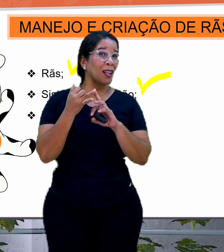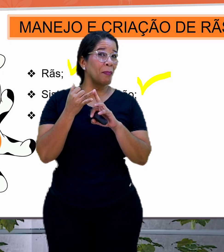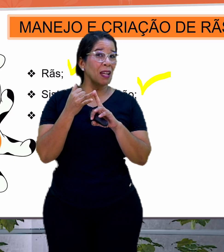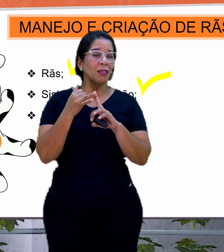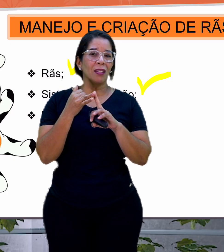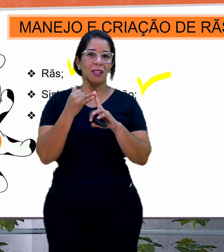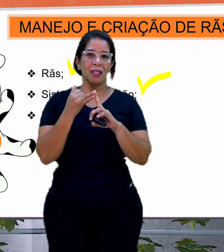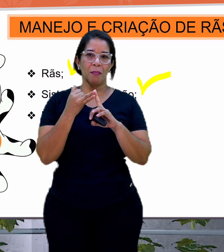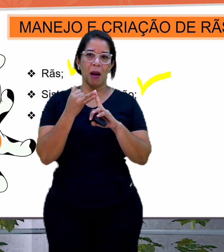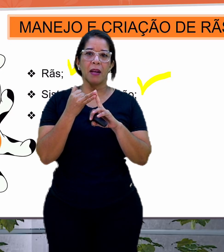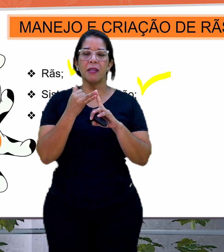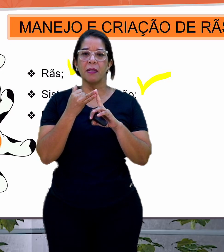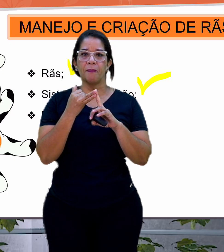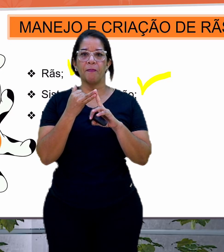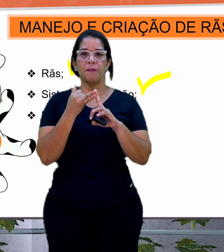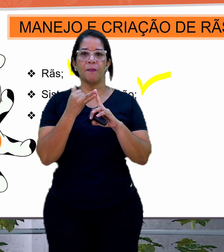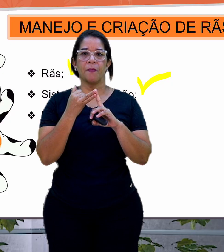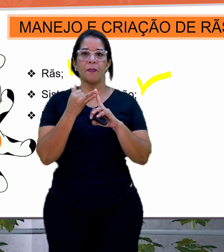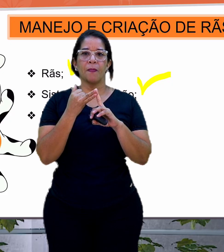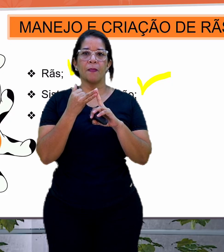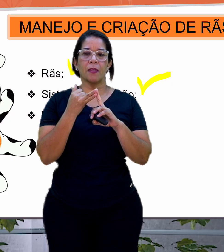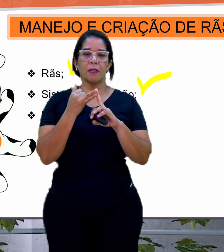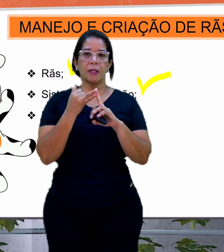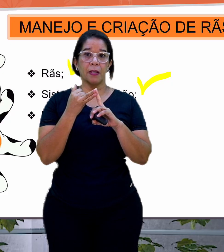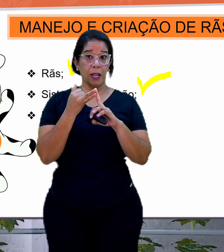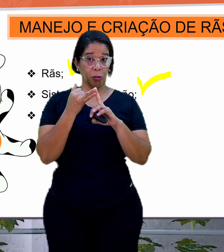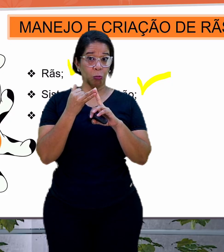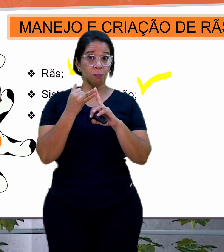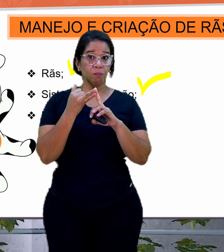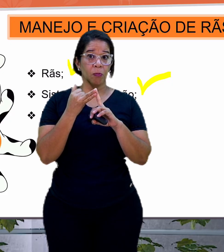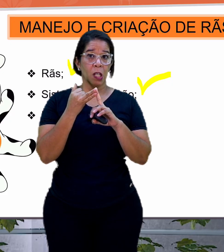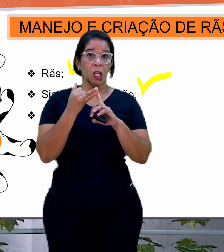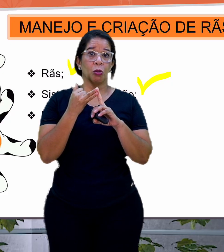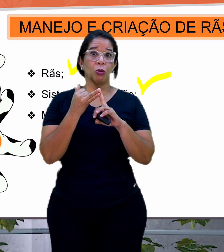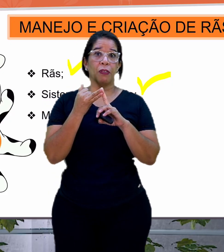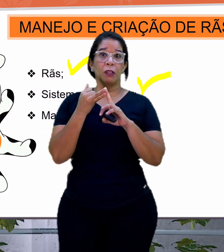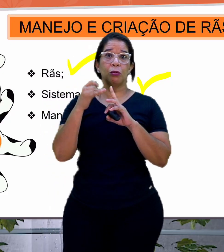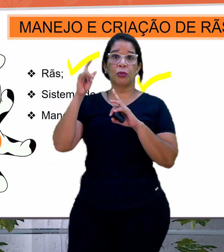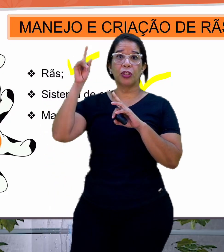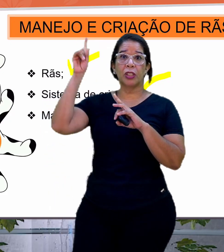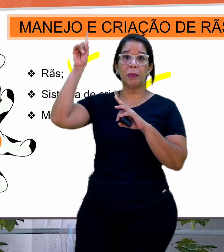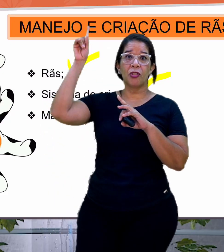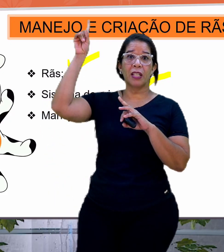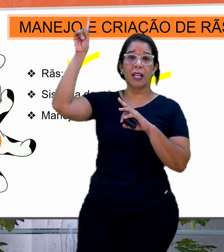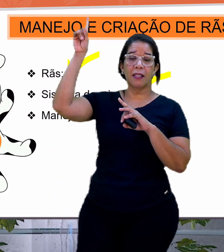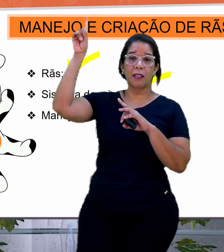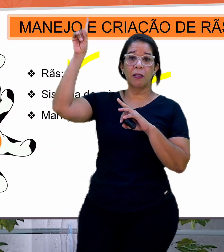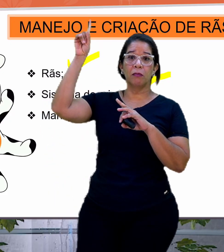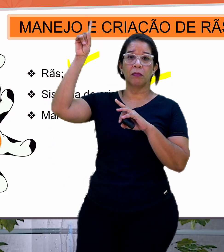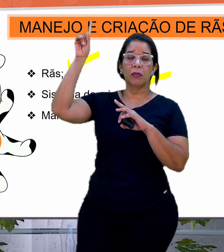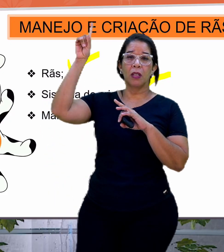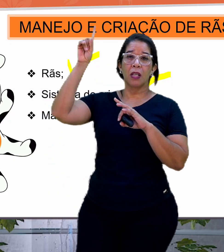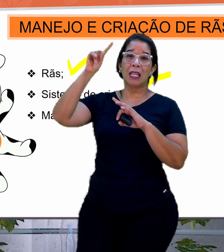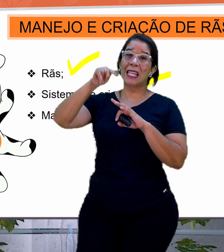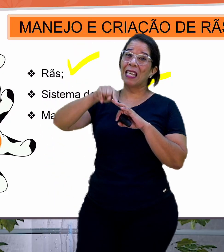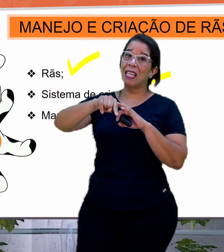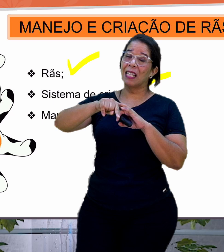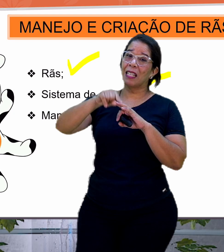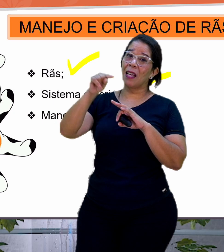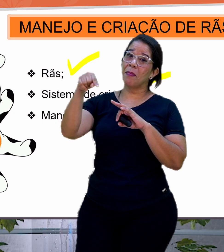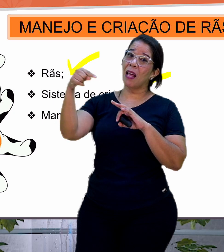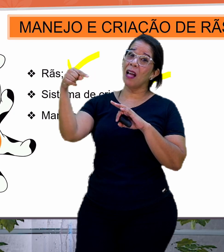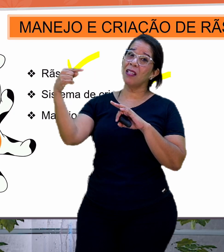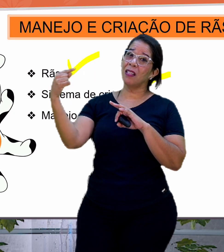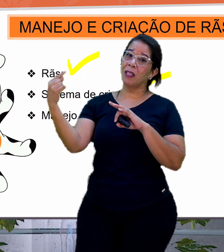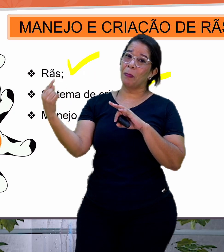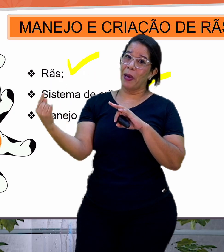do comportamento desses animais, certo? Eu estou falando de um sistema de criação